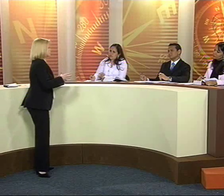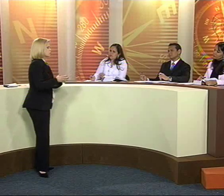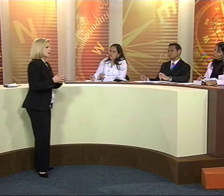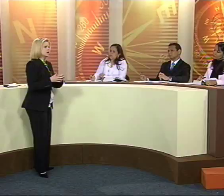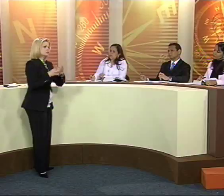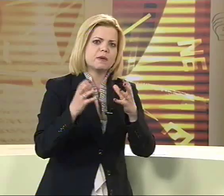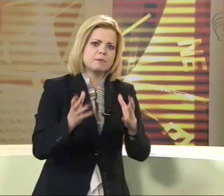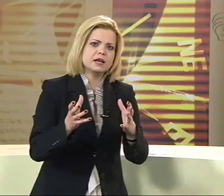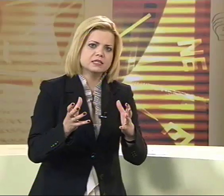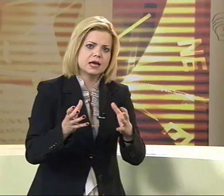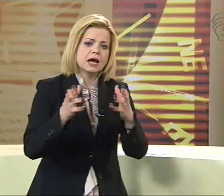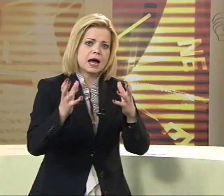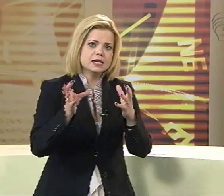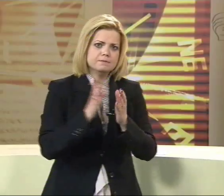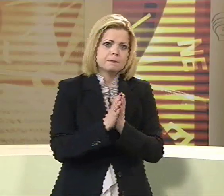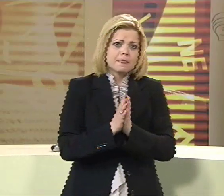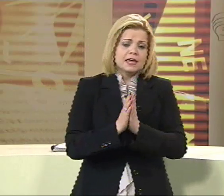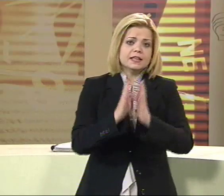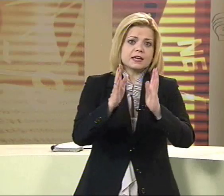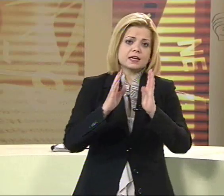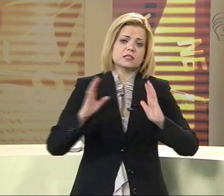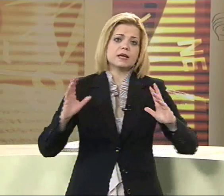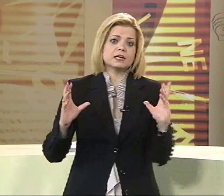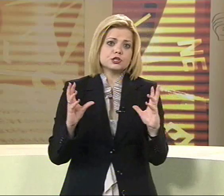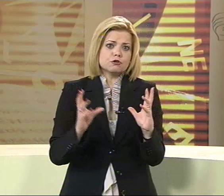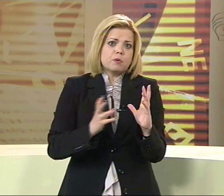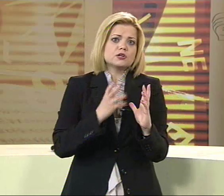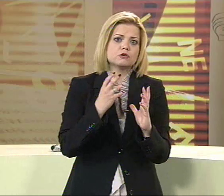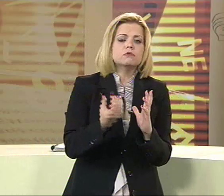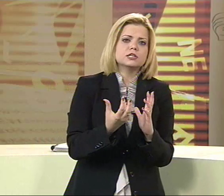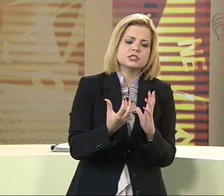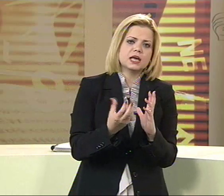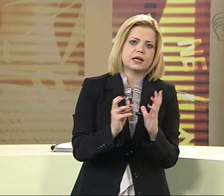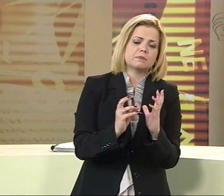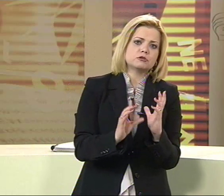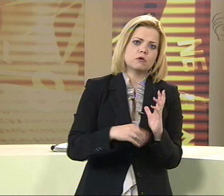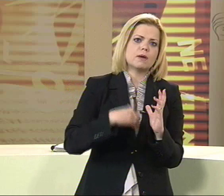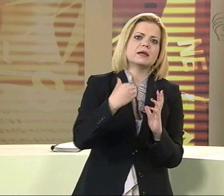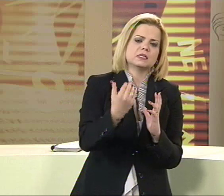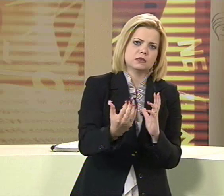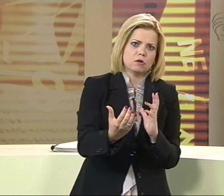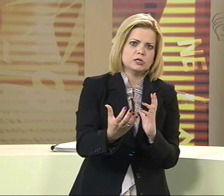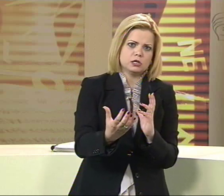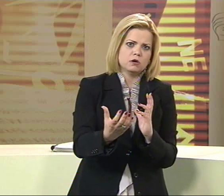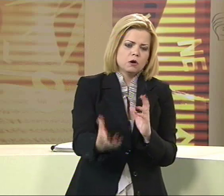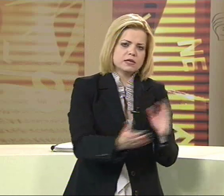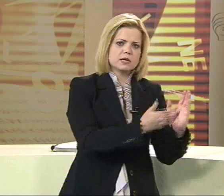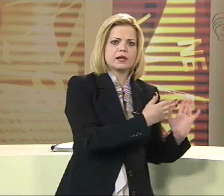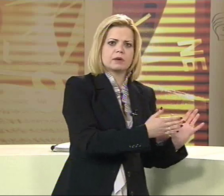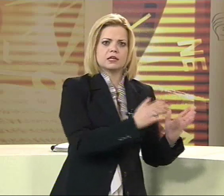pessoa de permanecer ali. E daí a questão é que a gente não pode nunca dizer que essa pessoa não apresenta domicílio. Um exemplo lembrado aqui